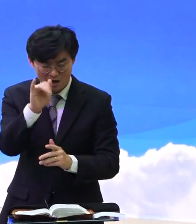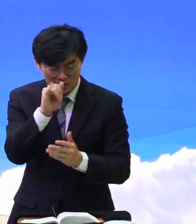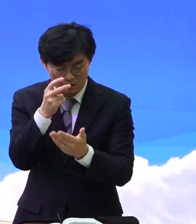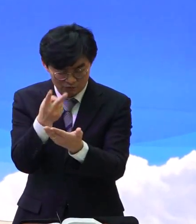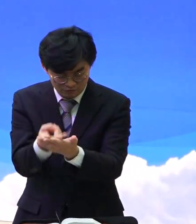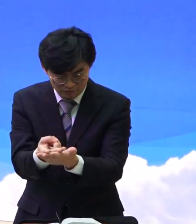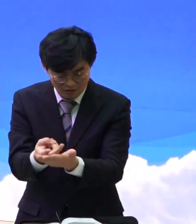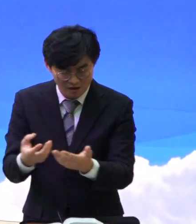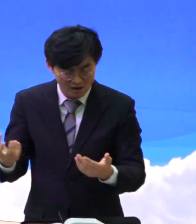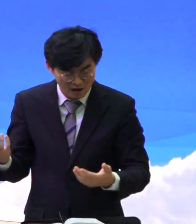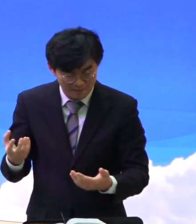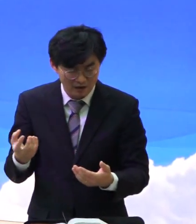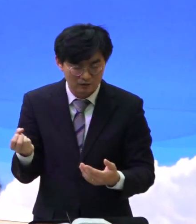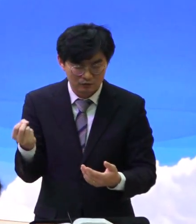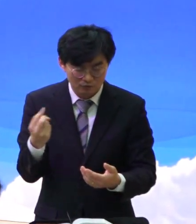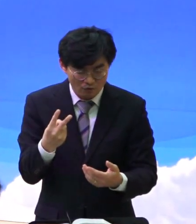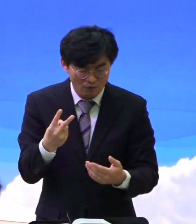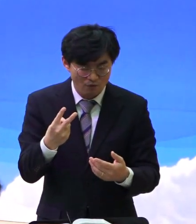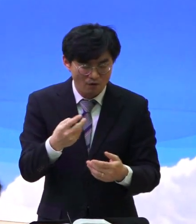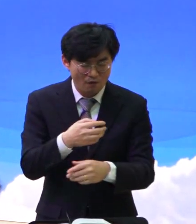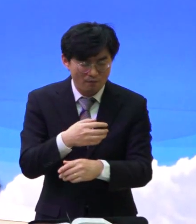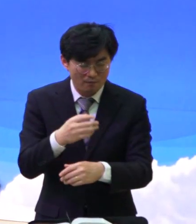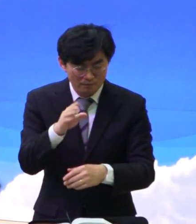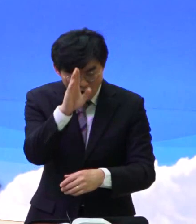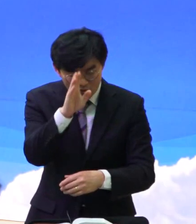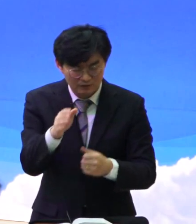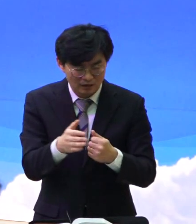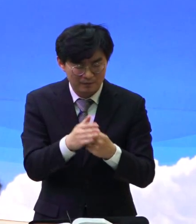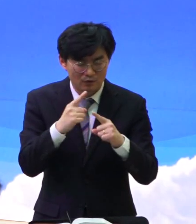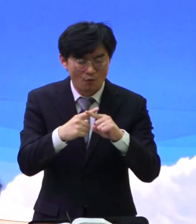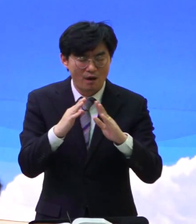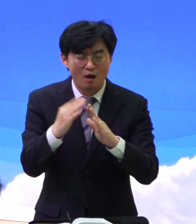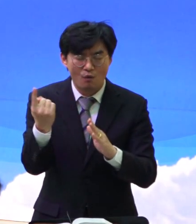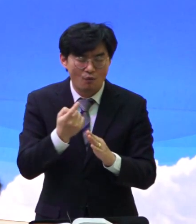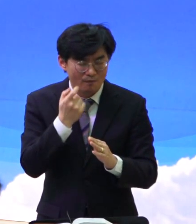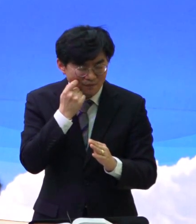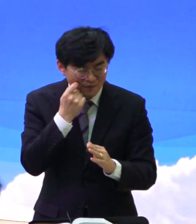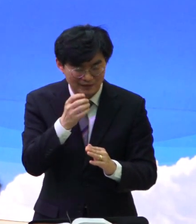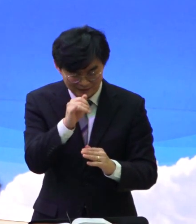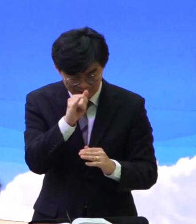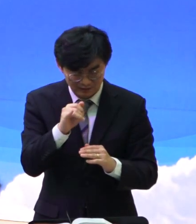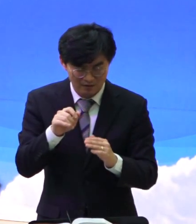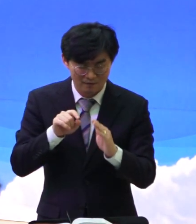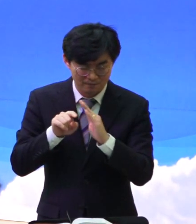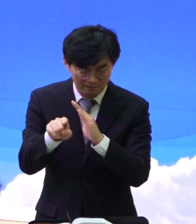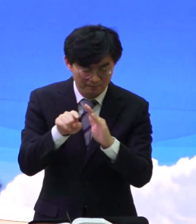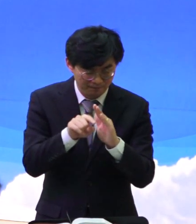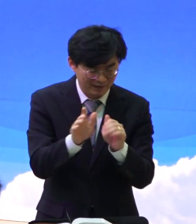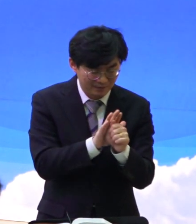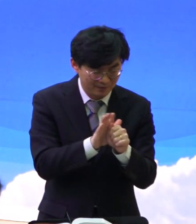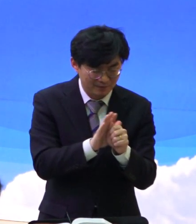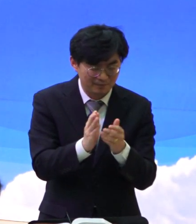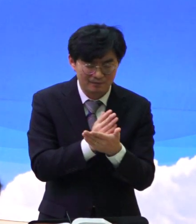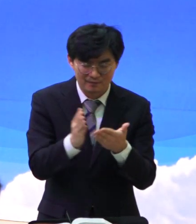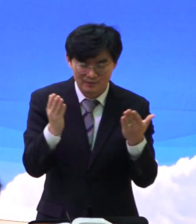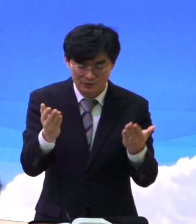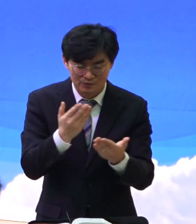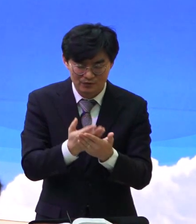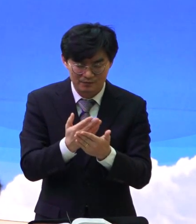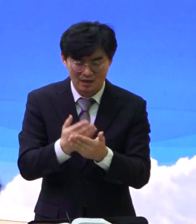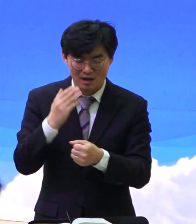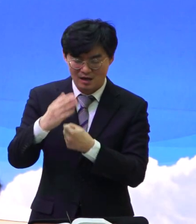계십니다. 몸이 아파서 예배당에 나오지 못한 분들도 계십니다. 하나님, 긍휼히 여겨주시고 하나님의 강하신 능력을